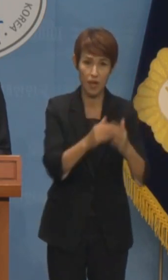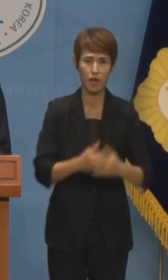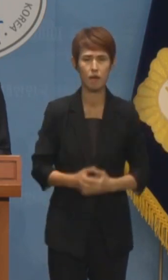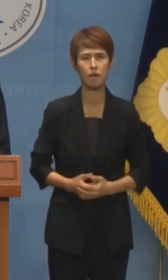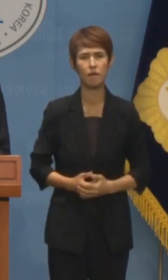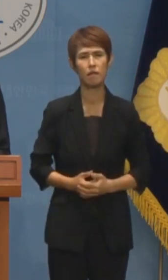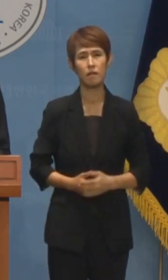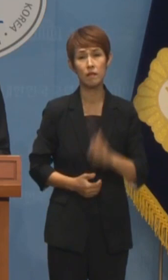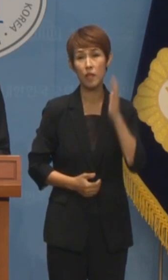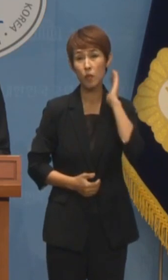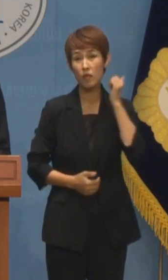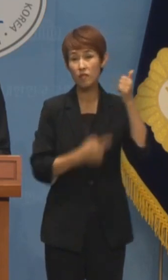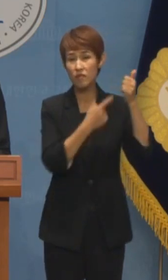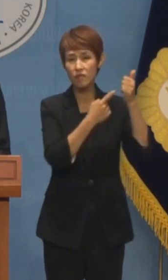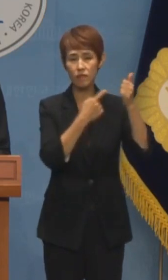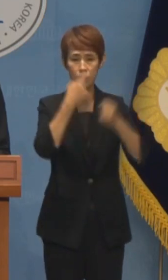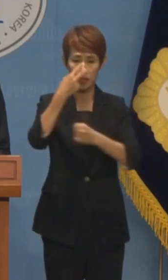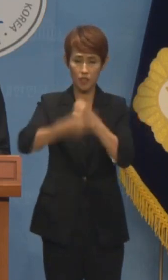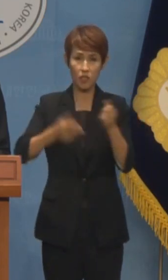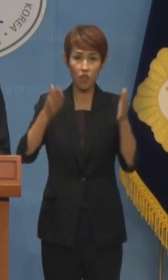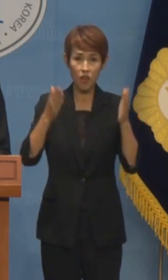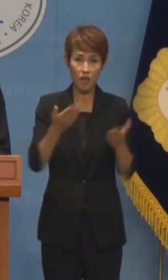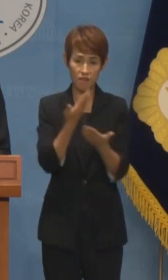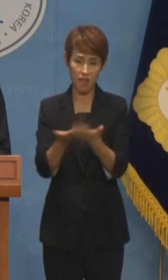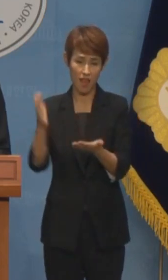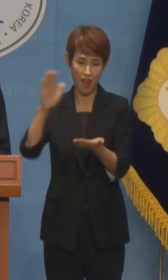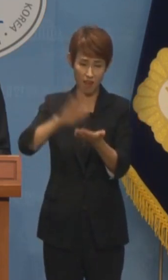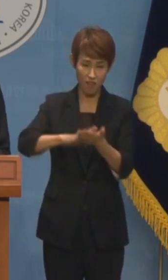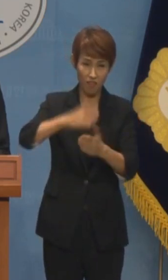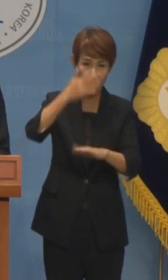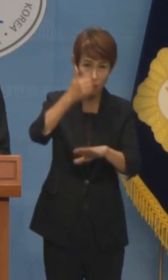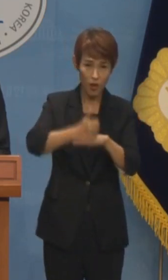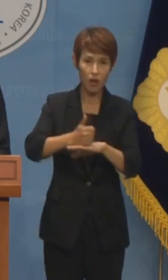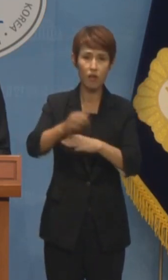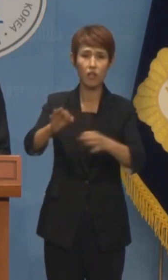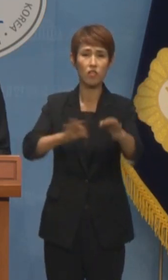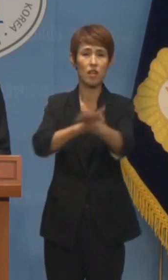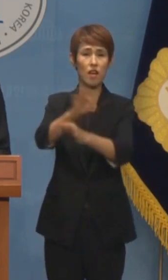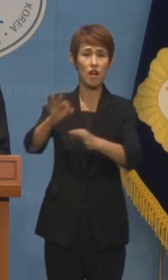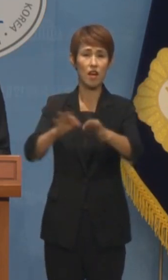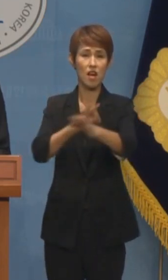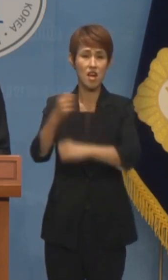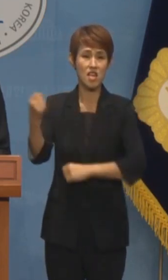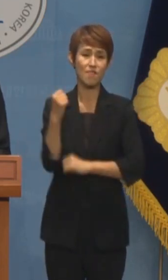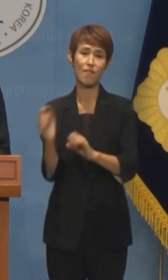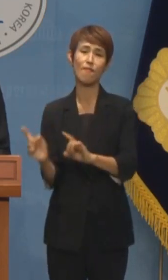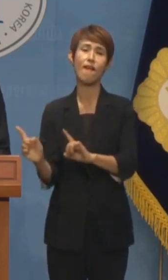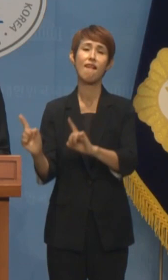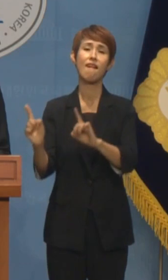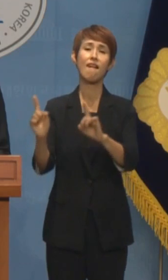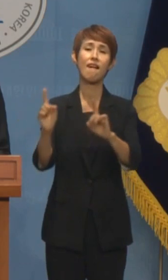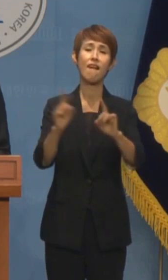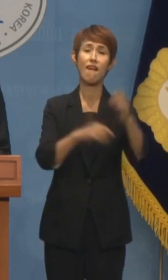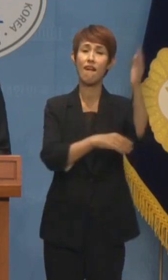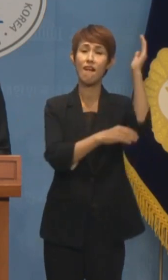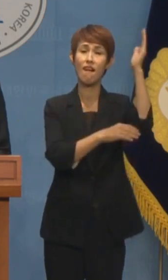대통령은 지난 2년간 개혁의 결과 우리 경제의 활력이 되살아나고 있다고